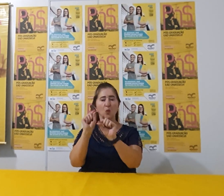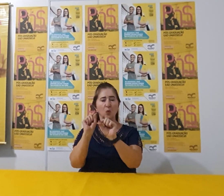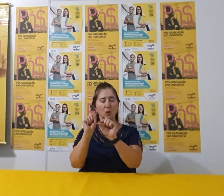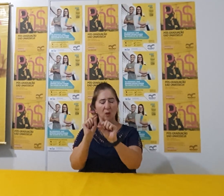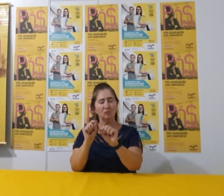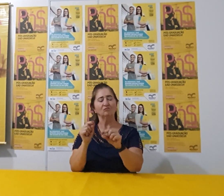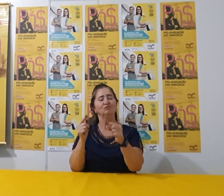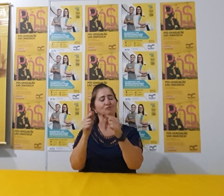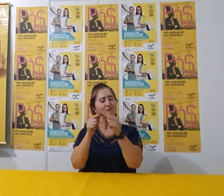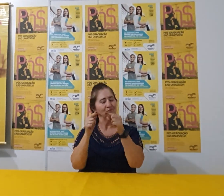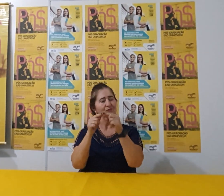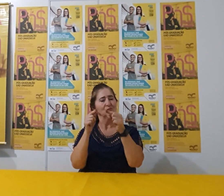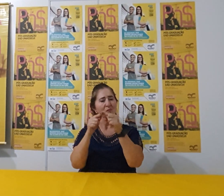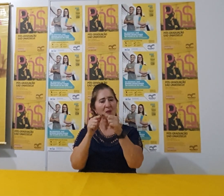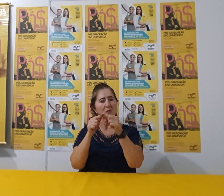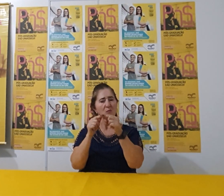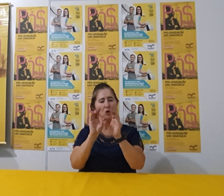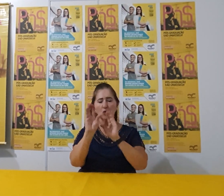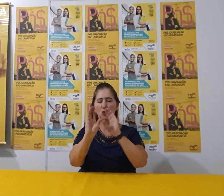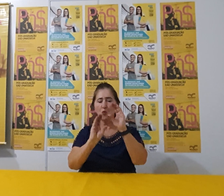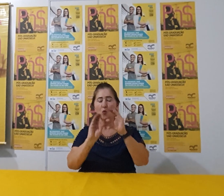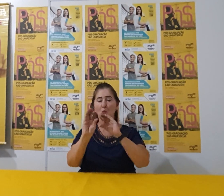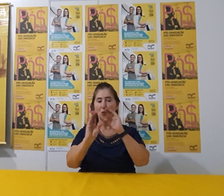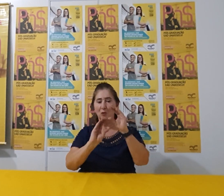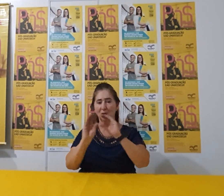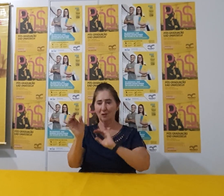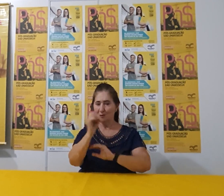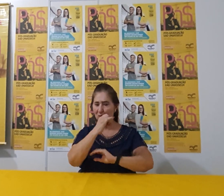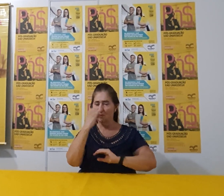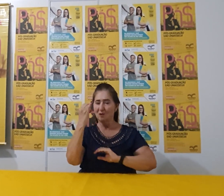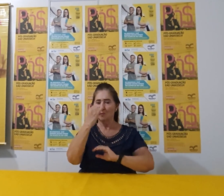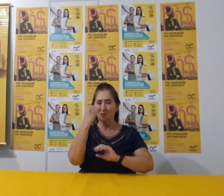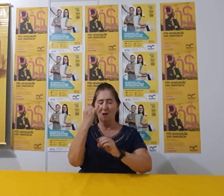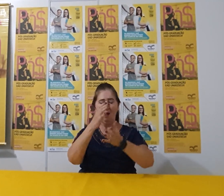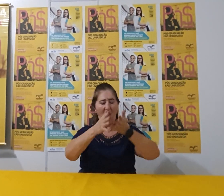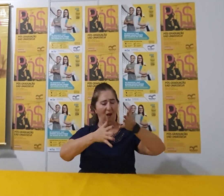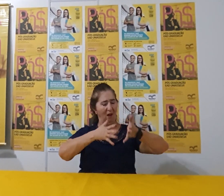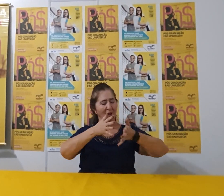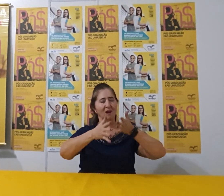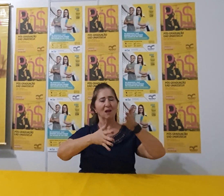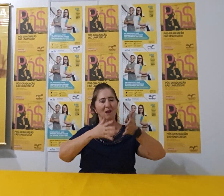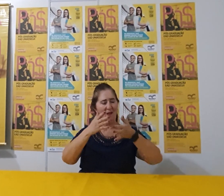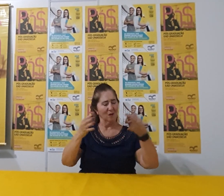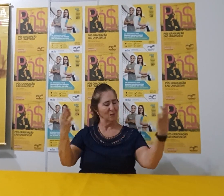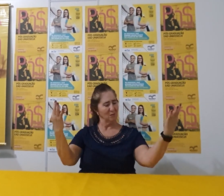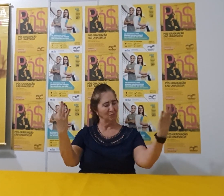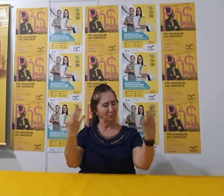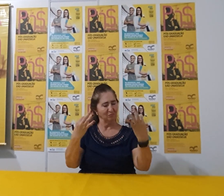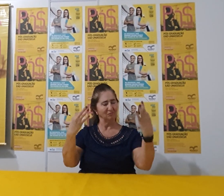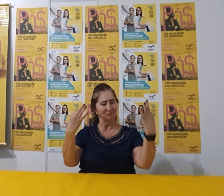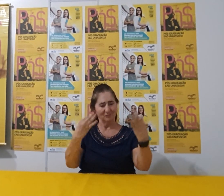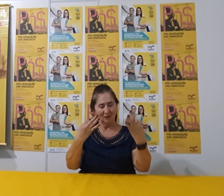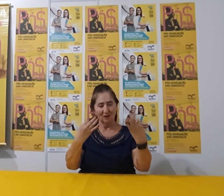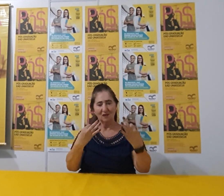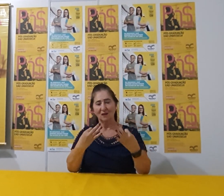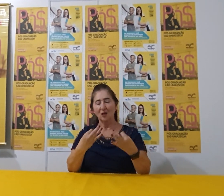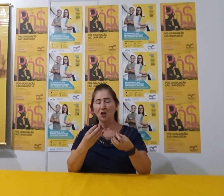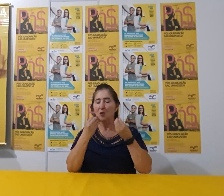de comunicação e expressão, a língua brasileira de sinais, Libras, como forma